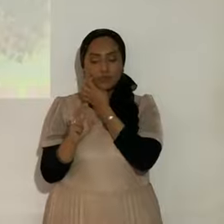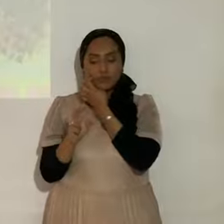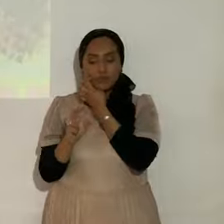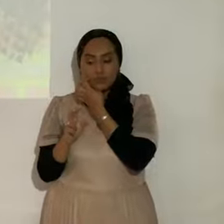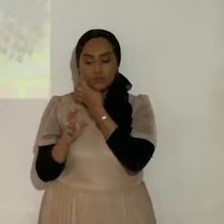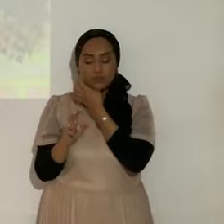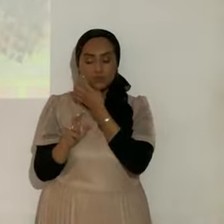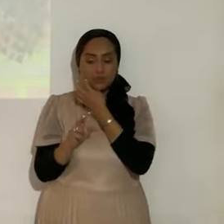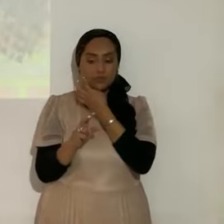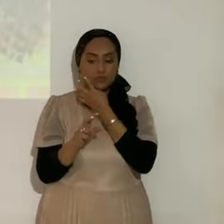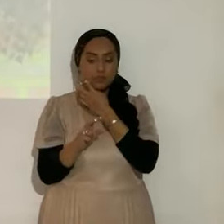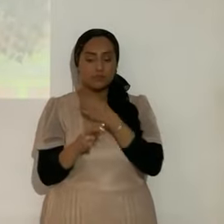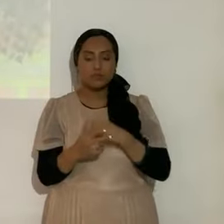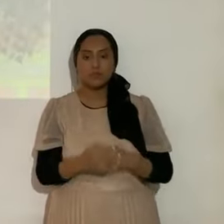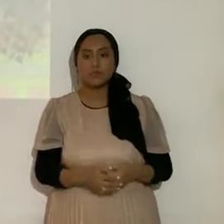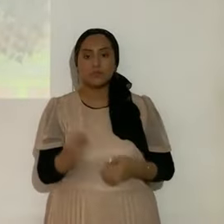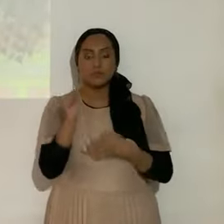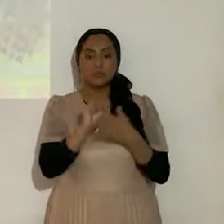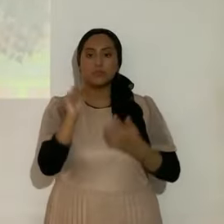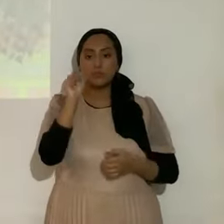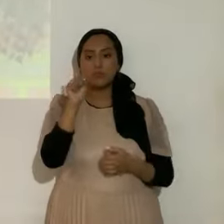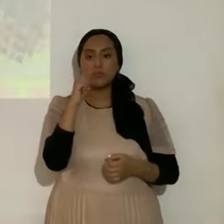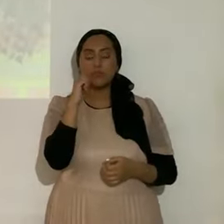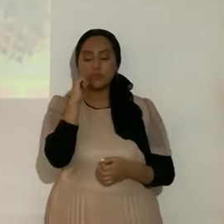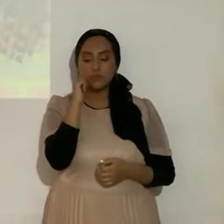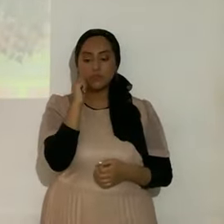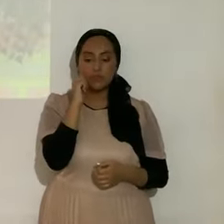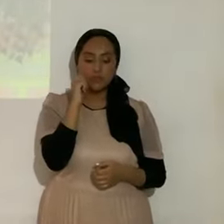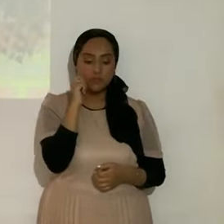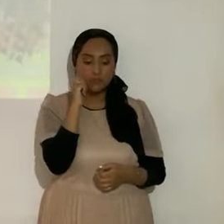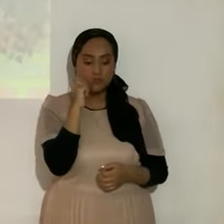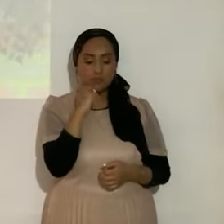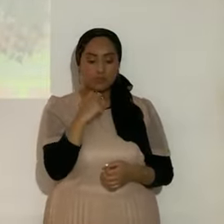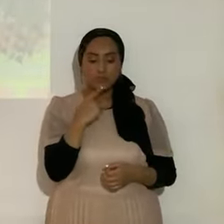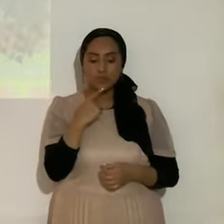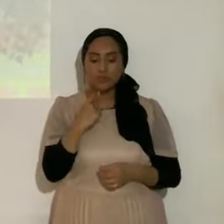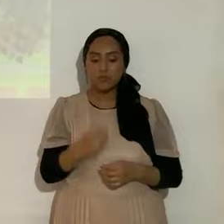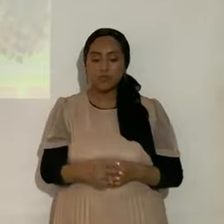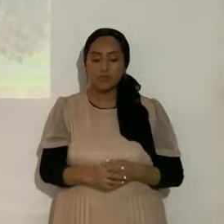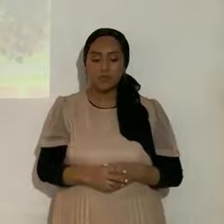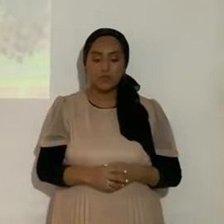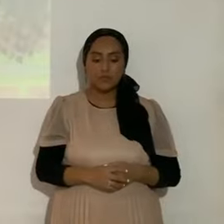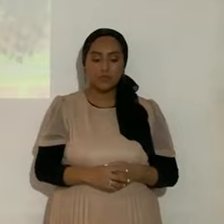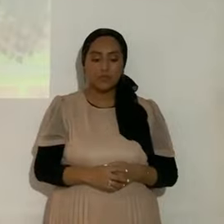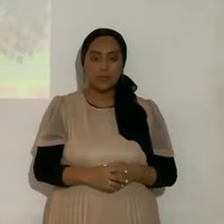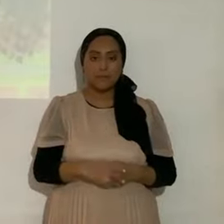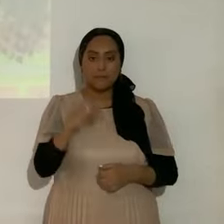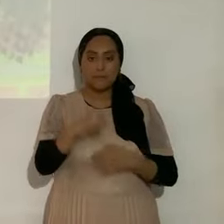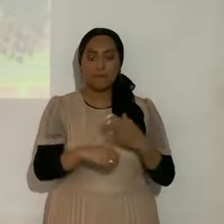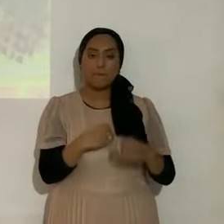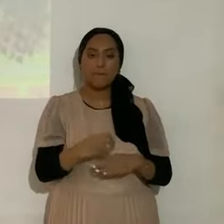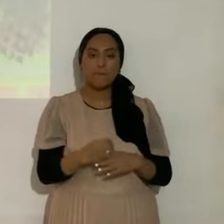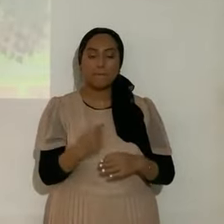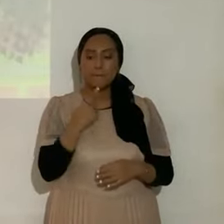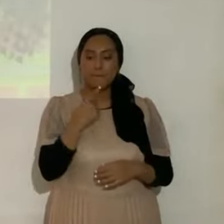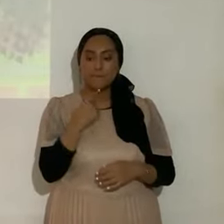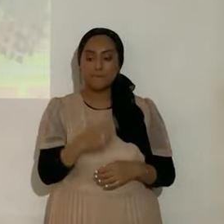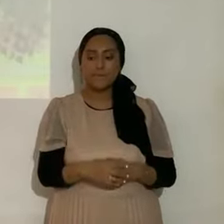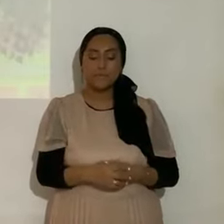en el verso 1. Aleluya. Dice así, Amén. Dice